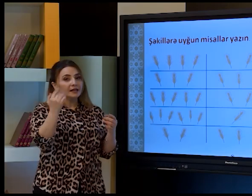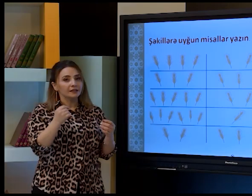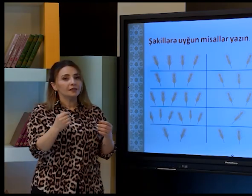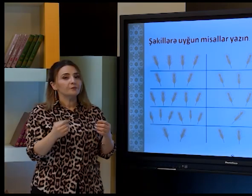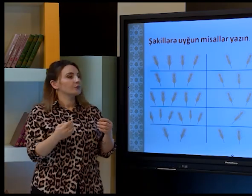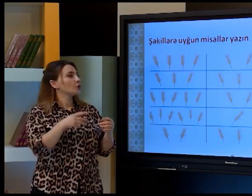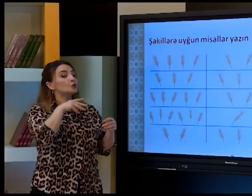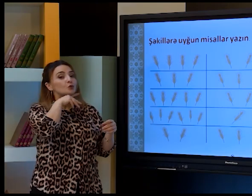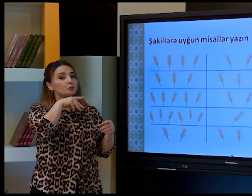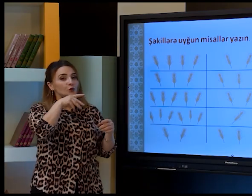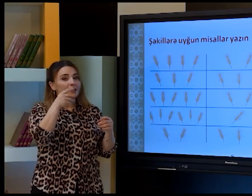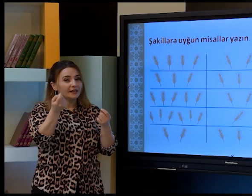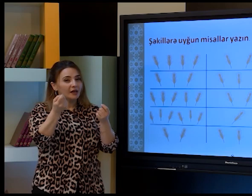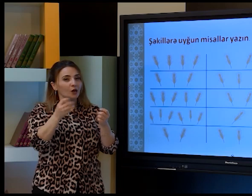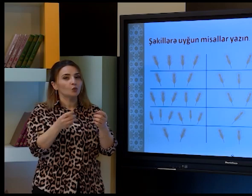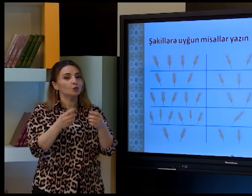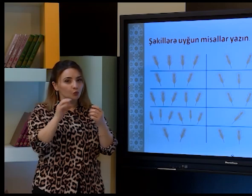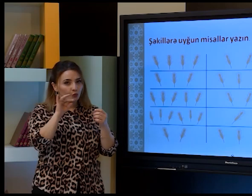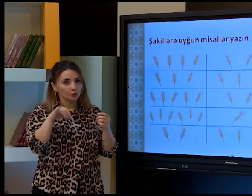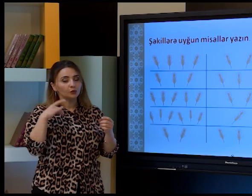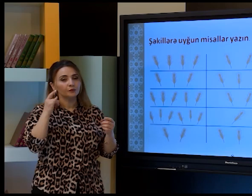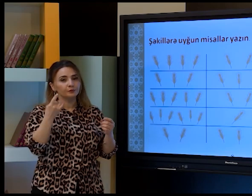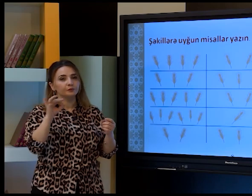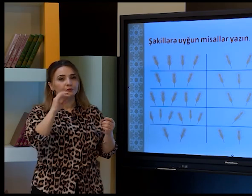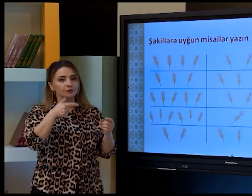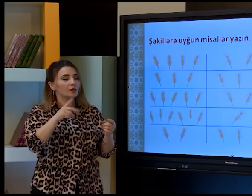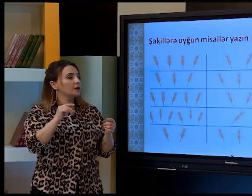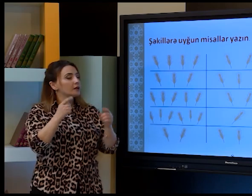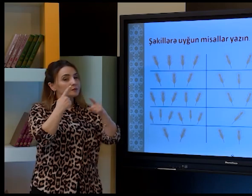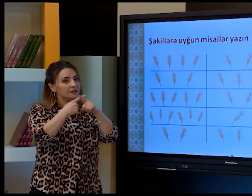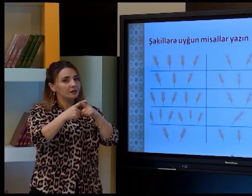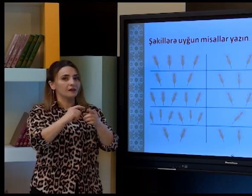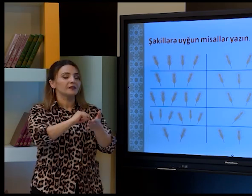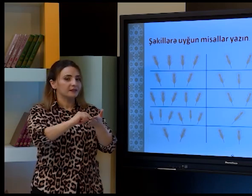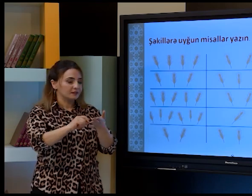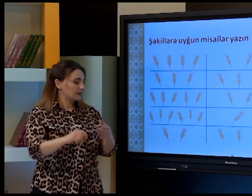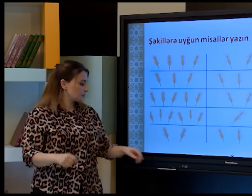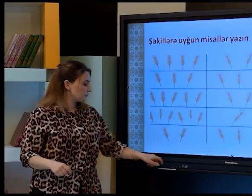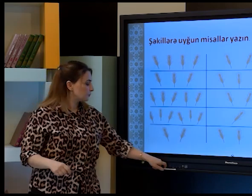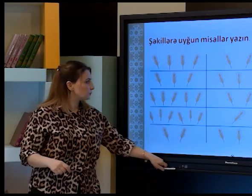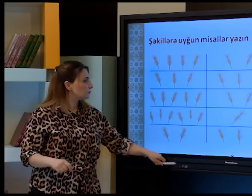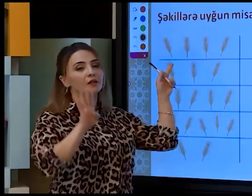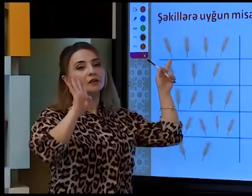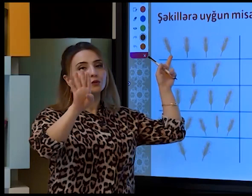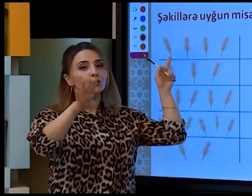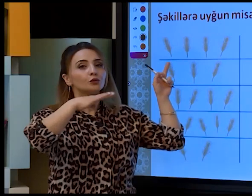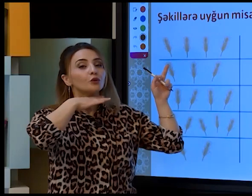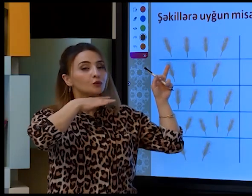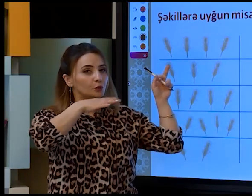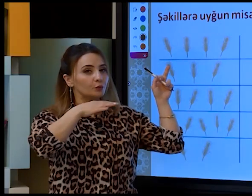Gəlin, sümbüllərə uyğun misallar yazaq. 4